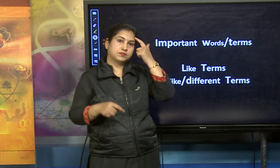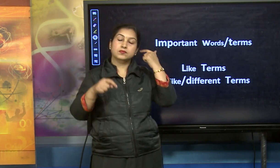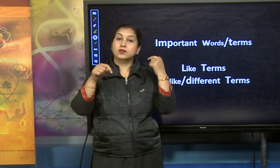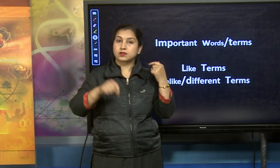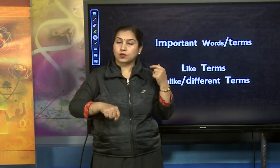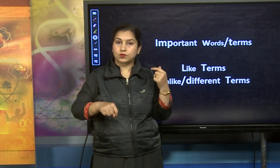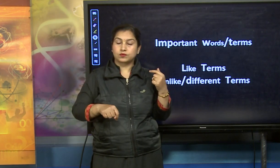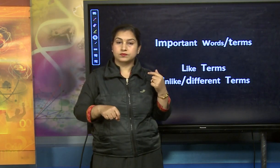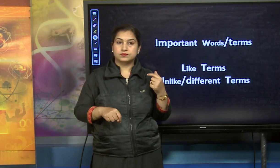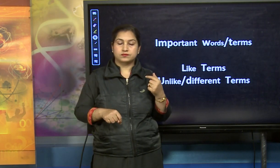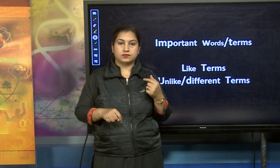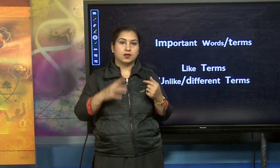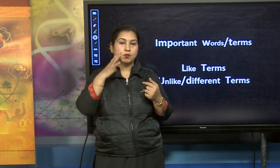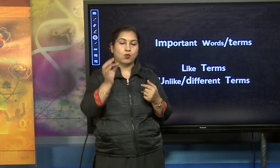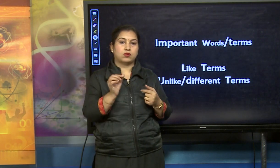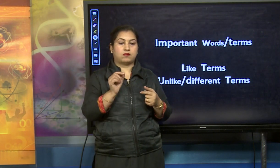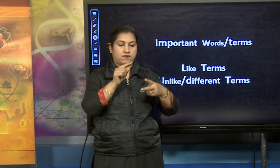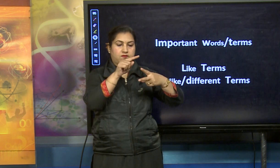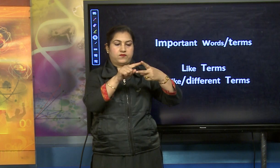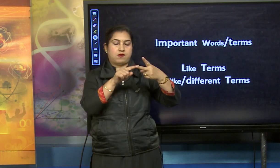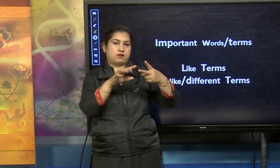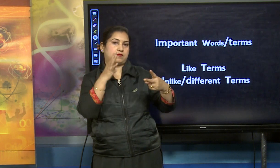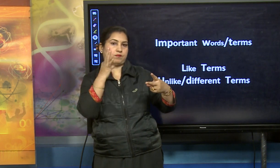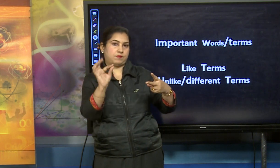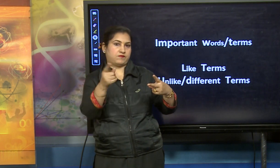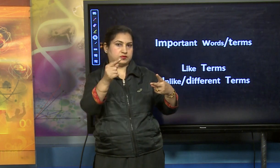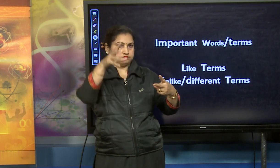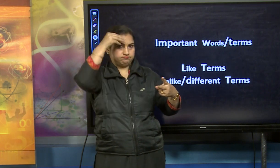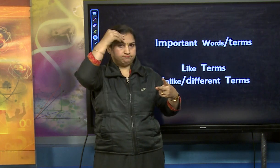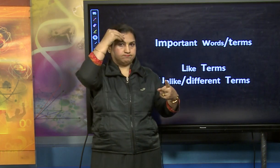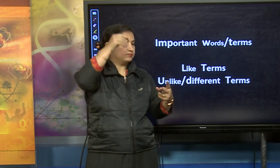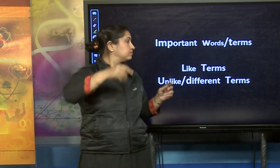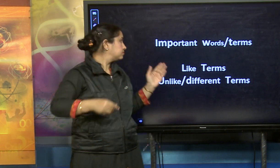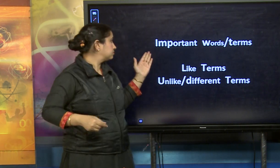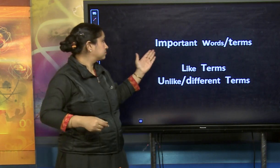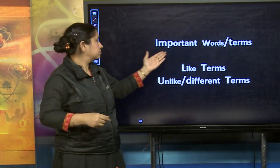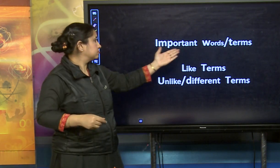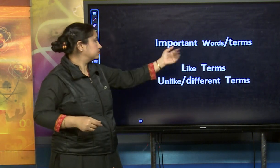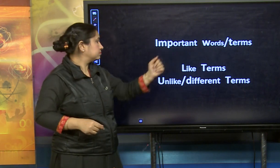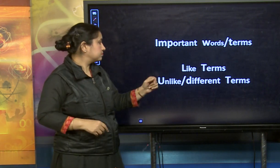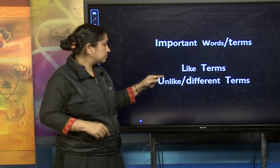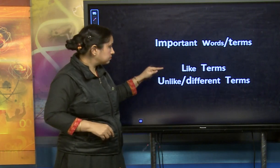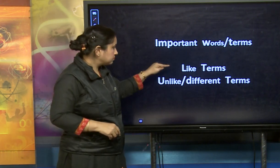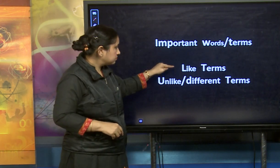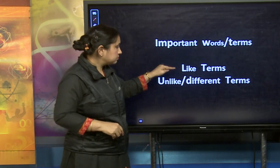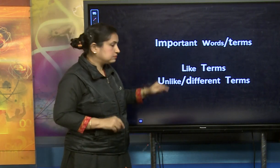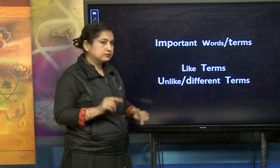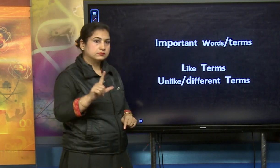आईए शुरुआत करते हैं हम कुछ मुख्य शब्दों से तो इंपोर्टेंट वर्ड्स है जो हमें समझने है